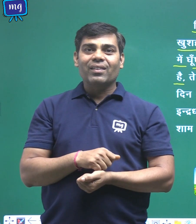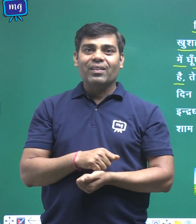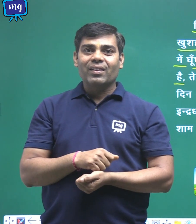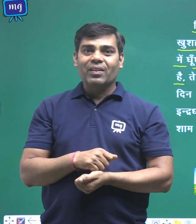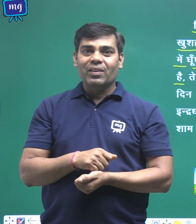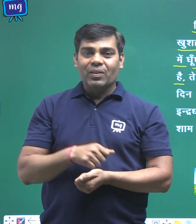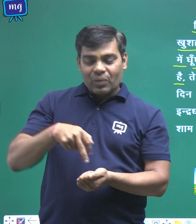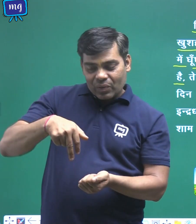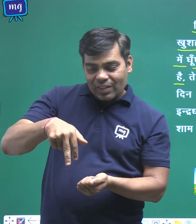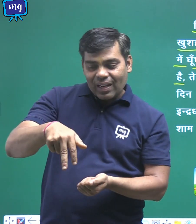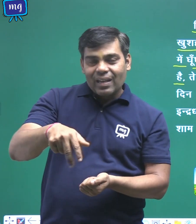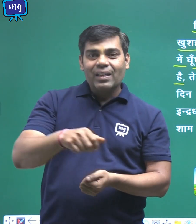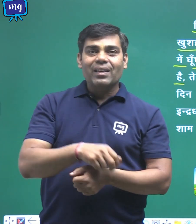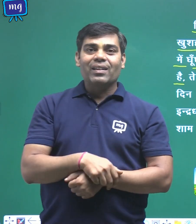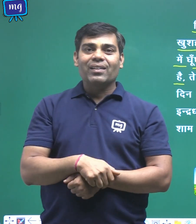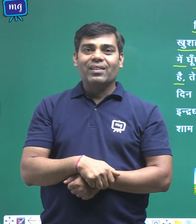चला रहा है।